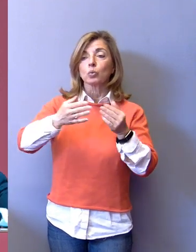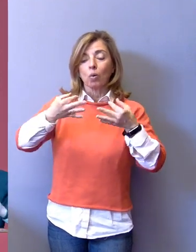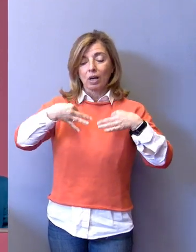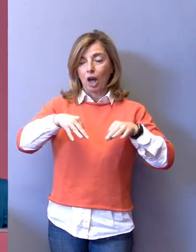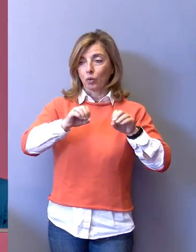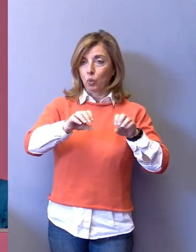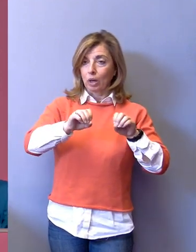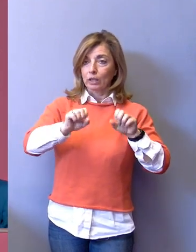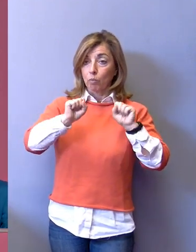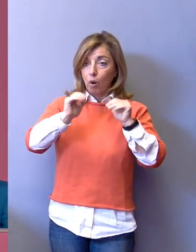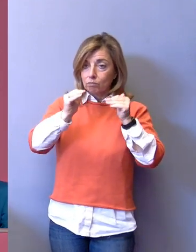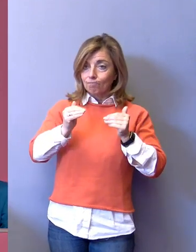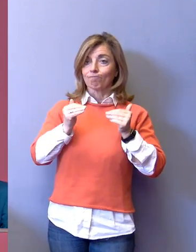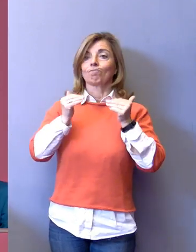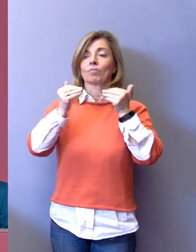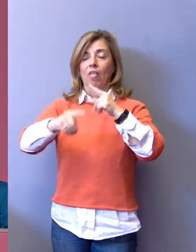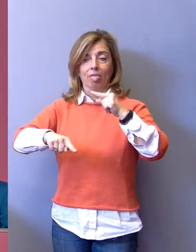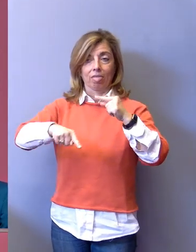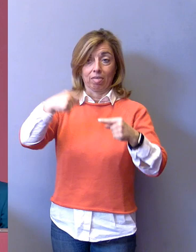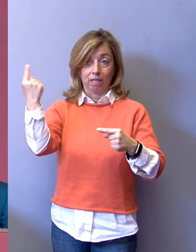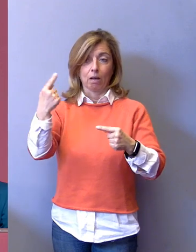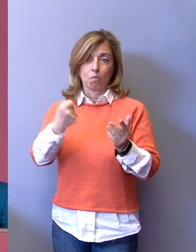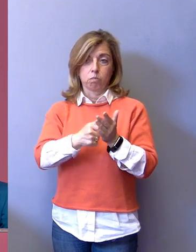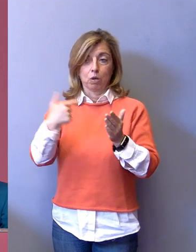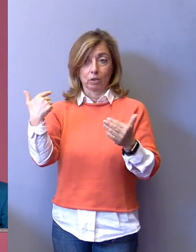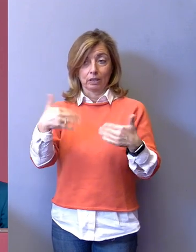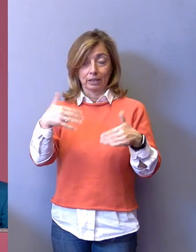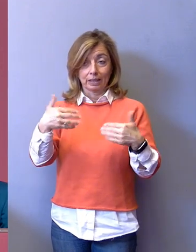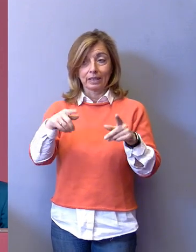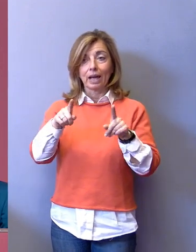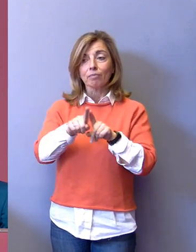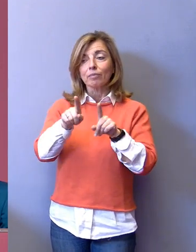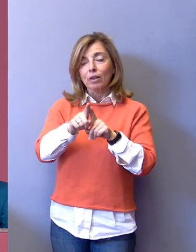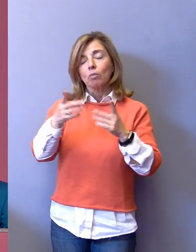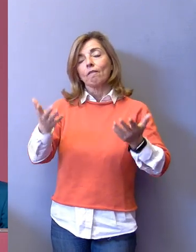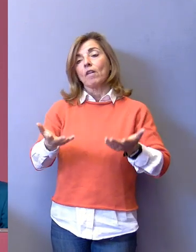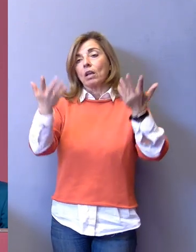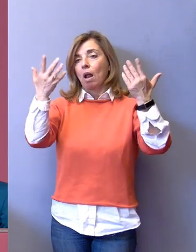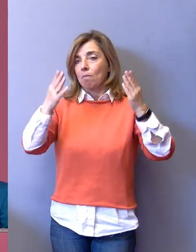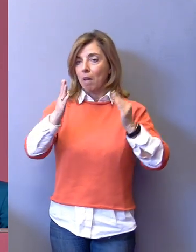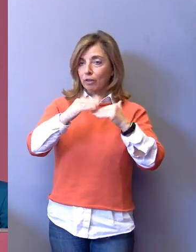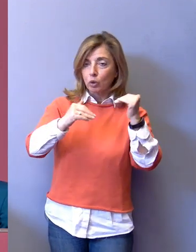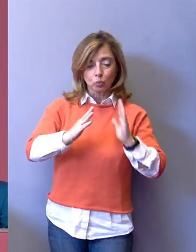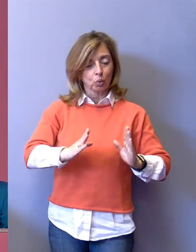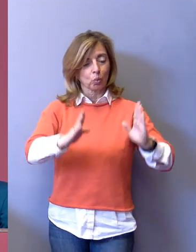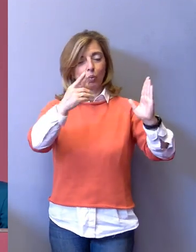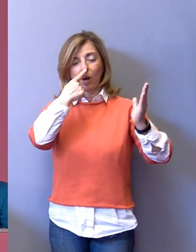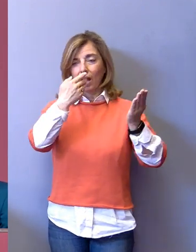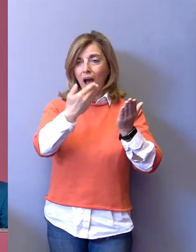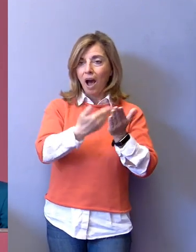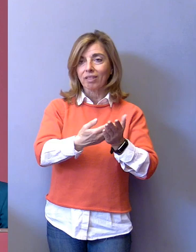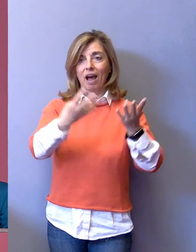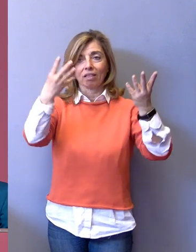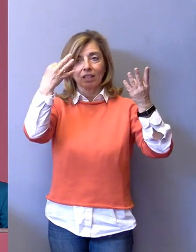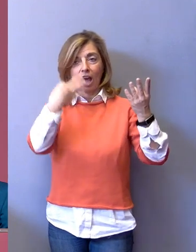un balzo in avanti veramente importante nel senso di strutture finalmente adeguate efficienti